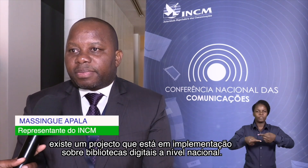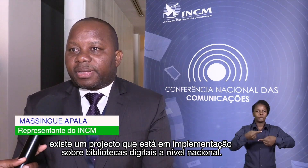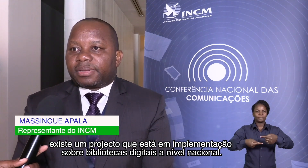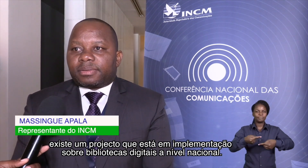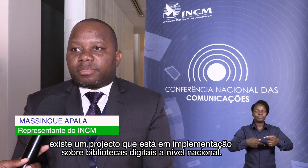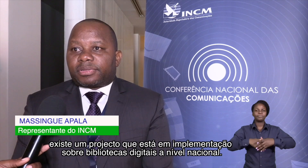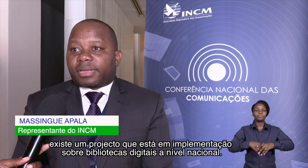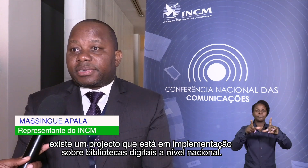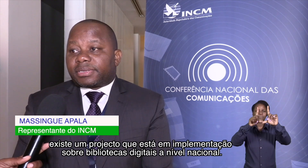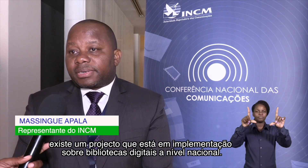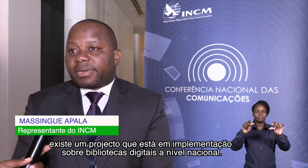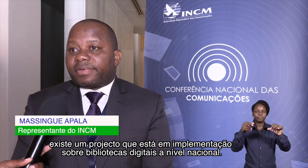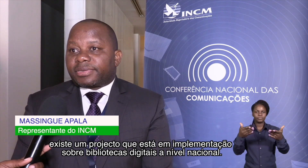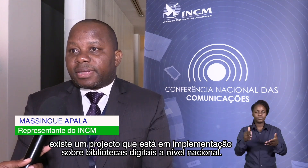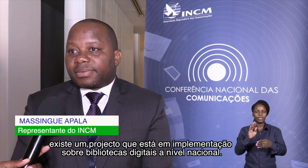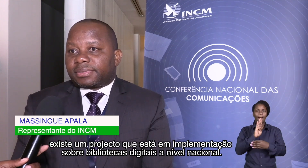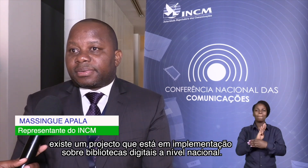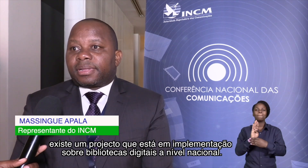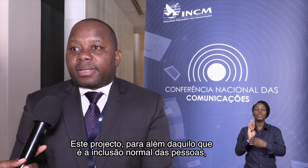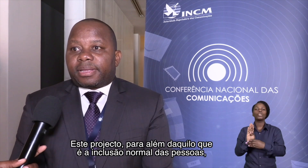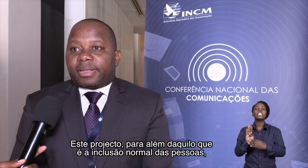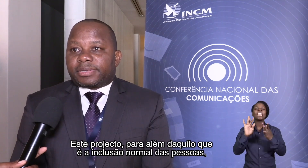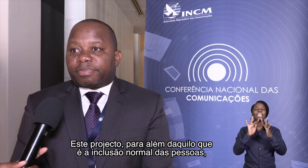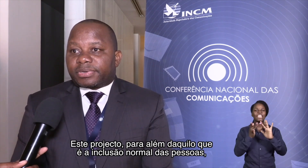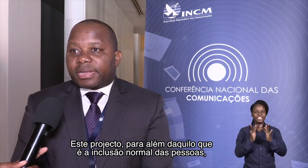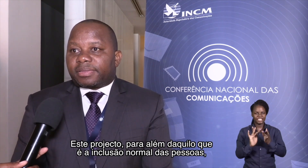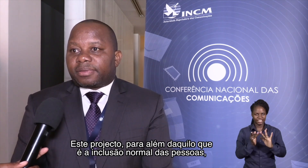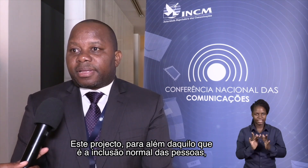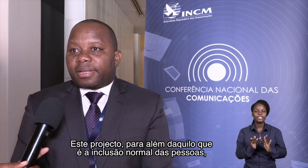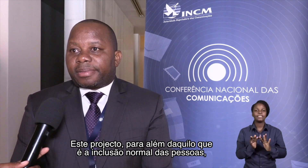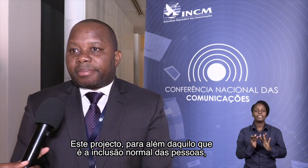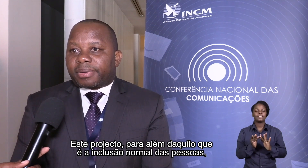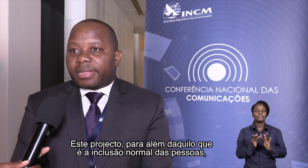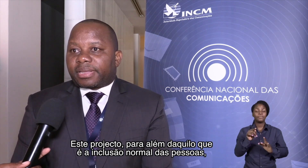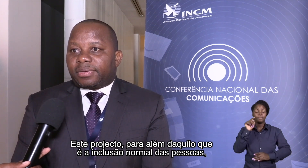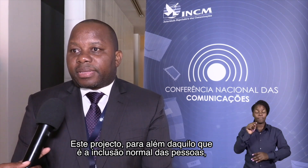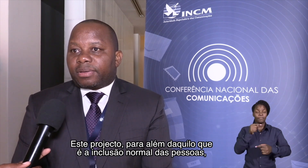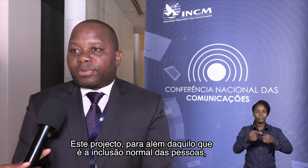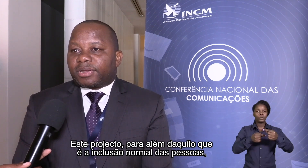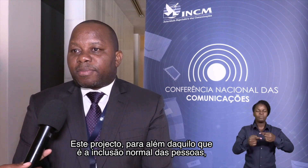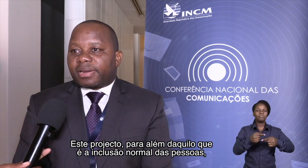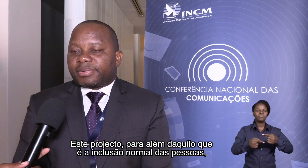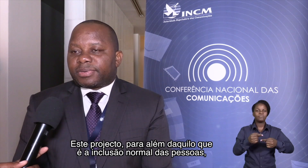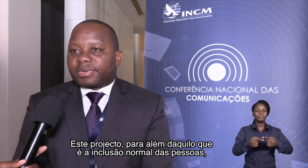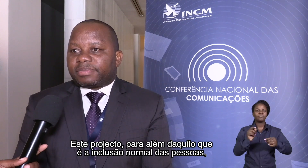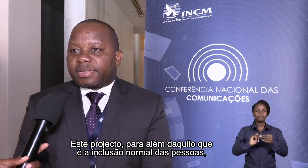sobre bibliotecas digitais a nível nacional. Este projeto, para além daquilo que é a inclusão normal das pessoas, mas também